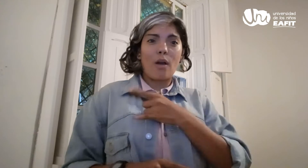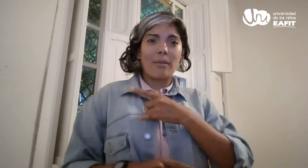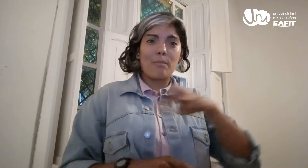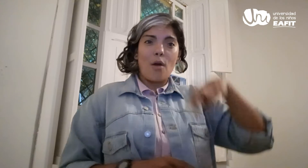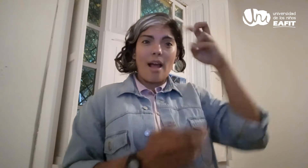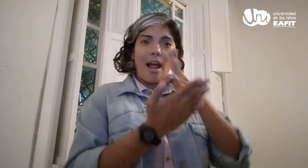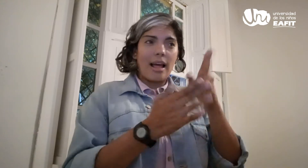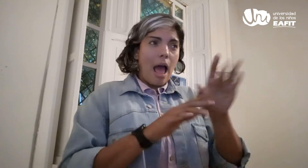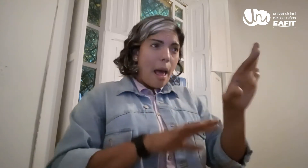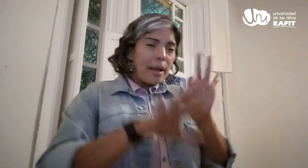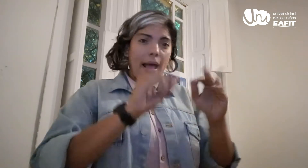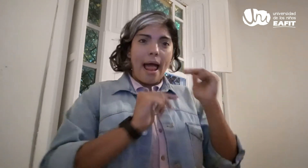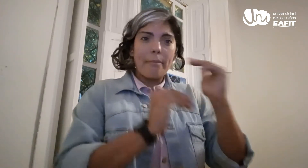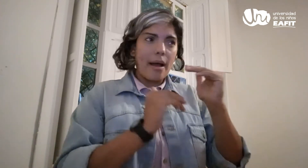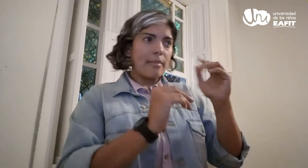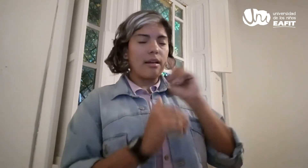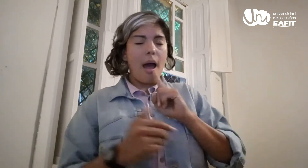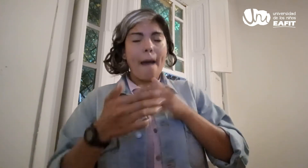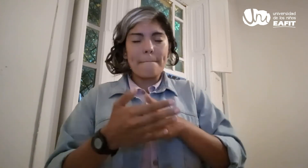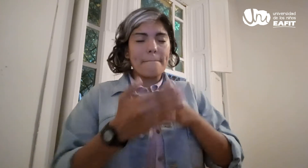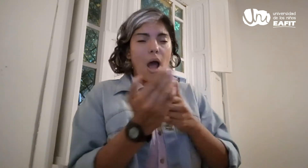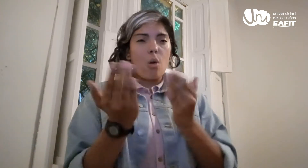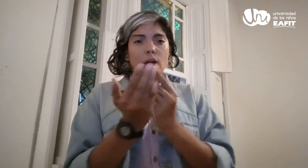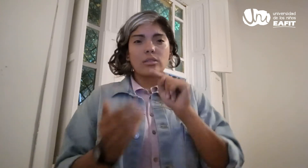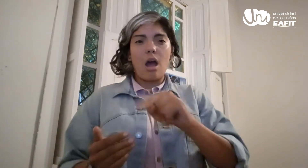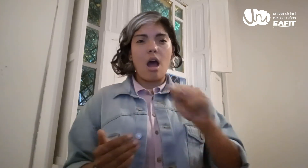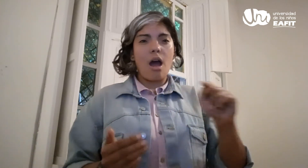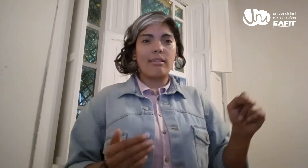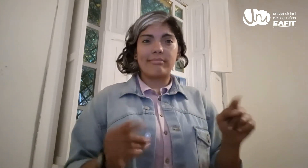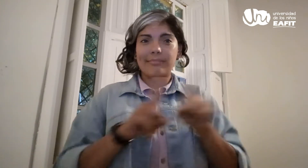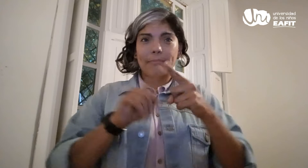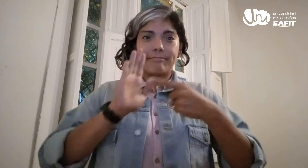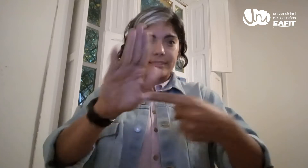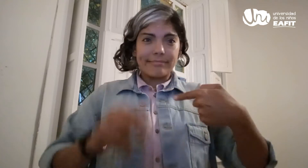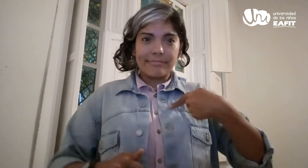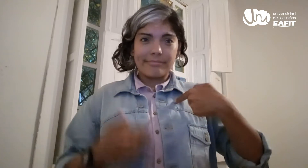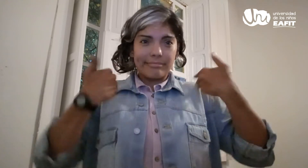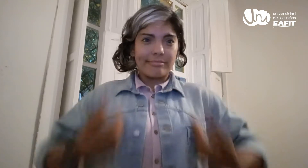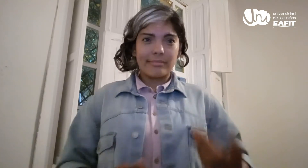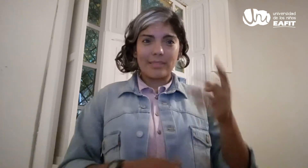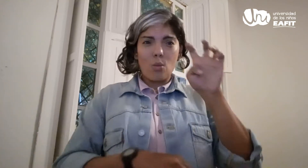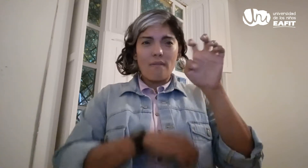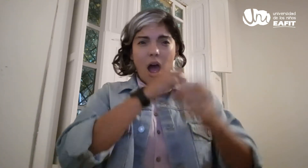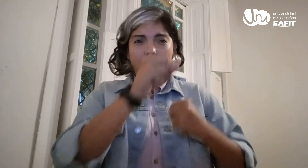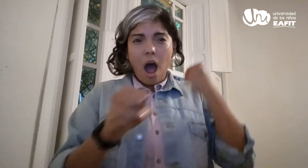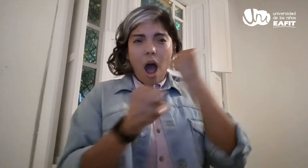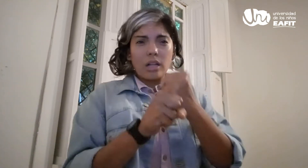lo mismo sucede con otras universidades que le han abierto las puertas a la comunidad sorda, pero de forma restringida. Un ejemplo de